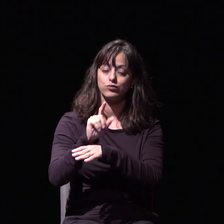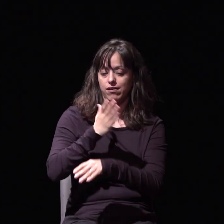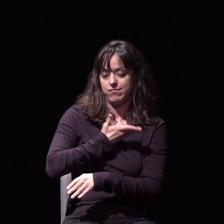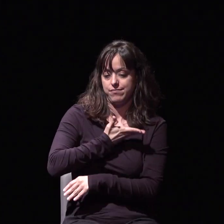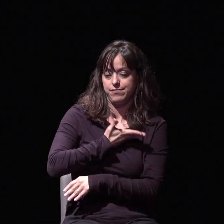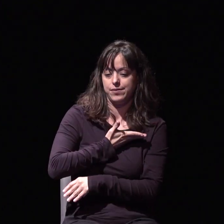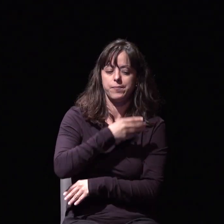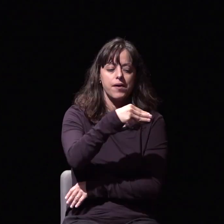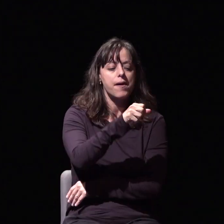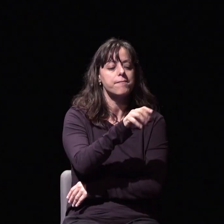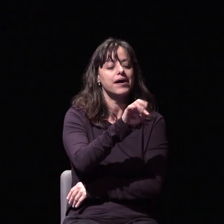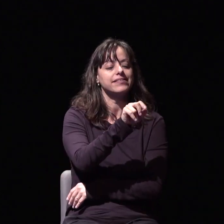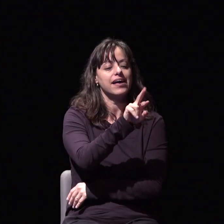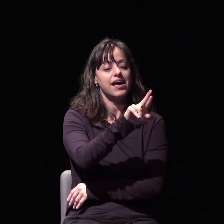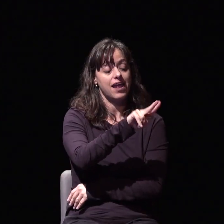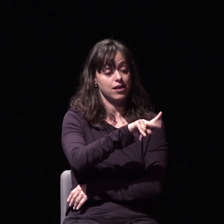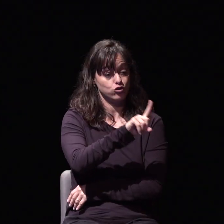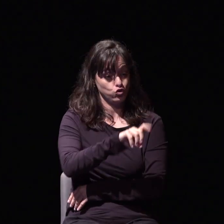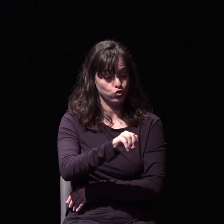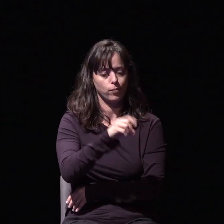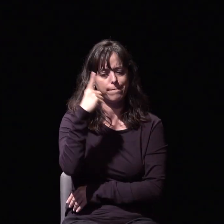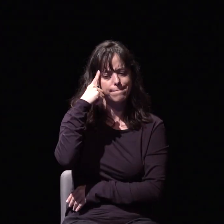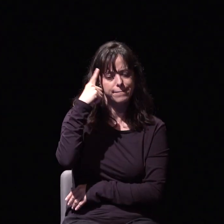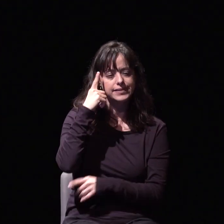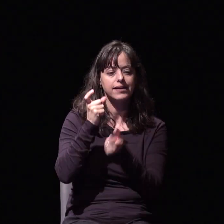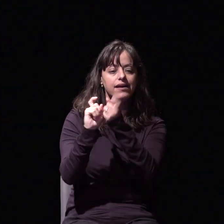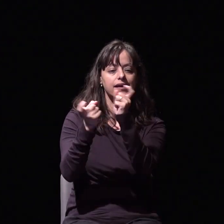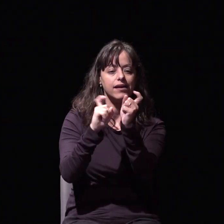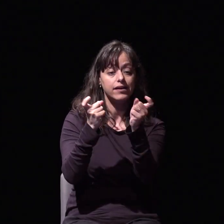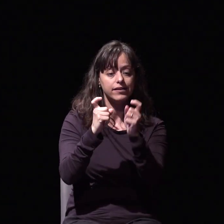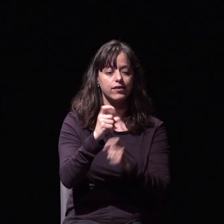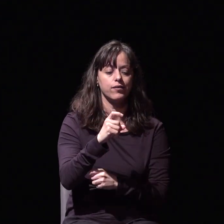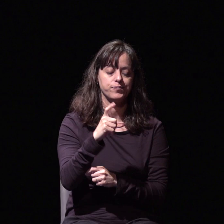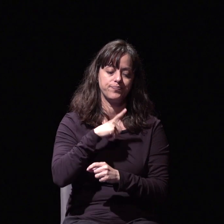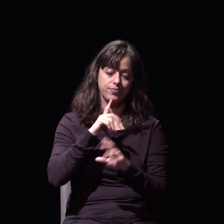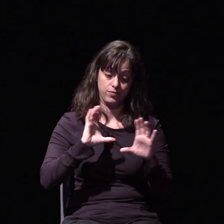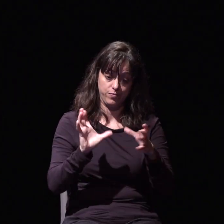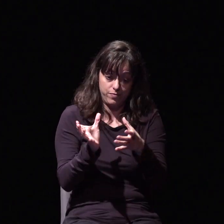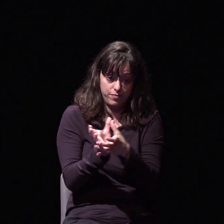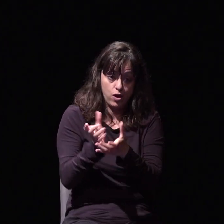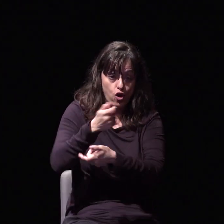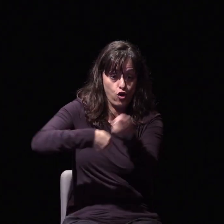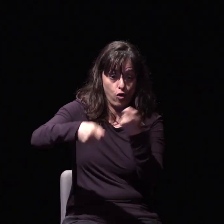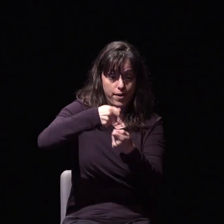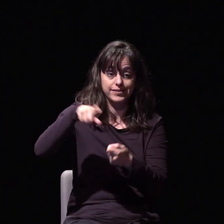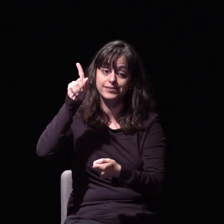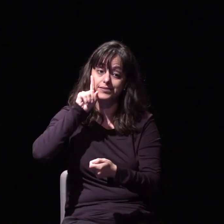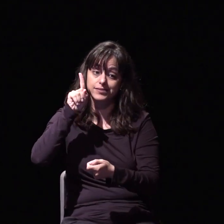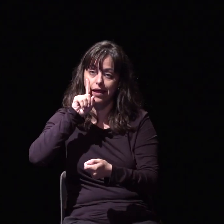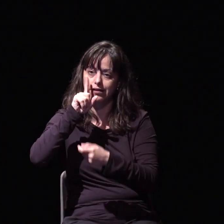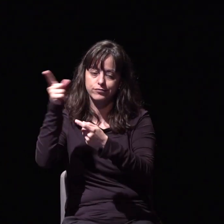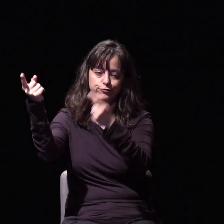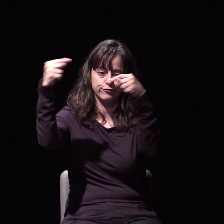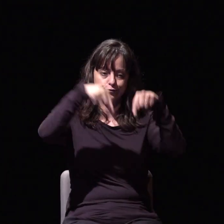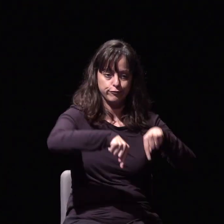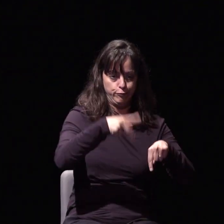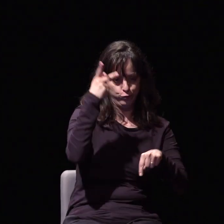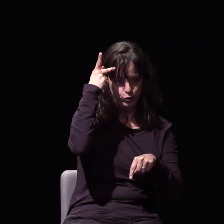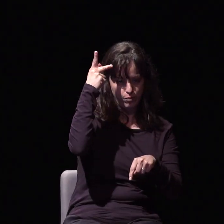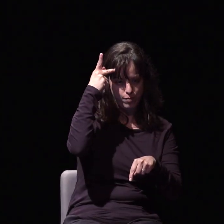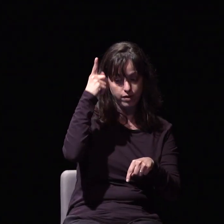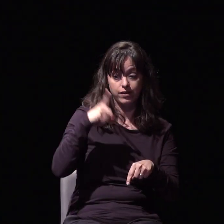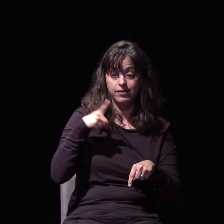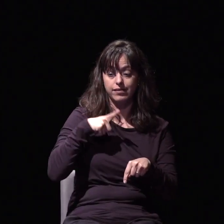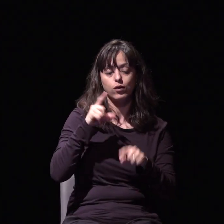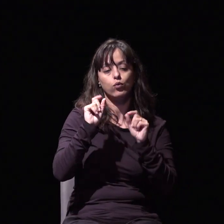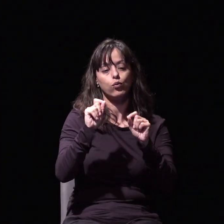havia proposto, numa reunião da Câmara de Comércio dos Estados Unidos, aqui em São Paulo, que os americanos oferecessem o Palácio